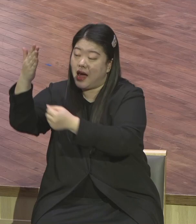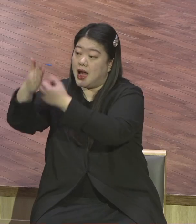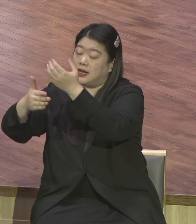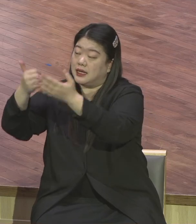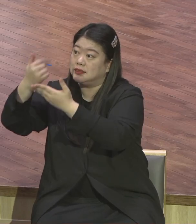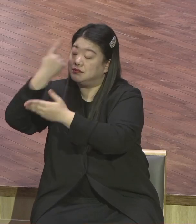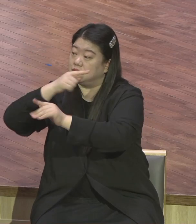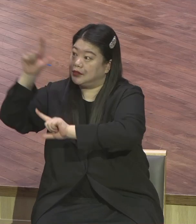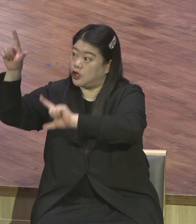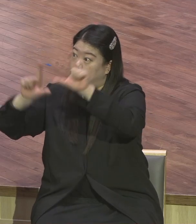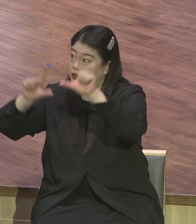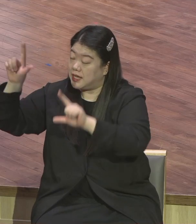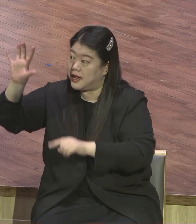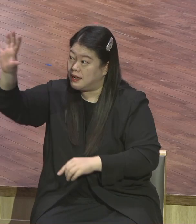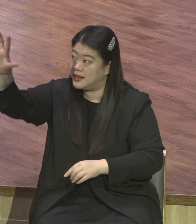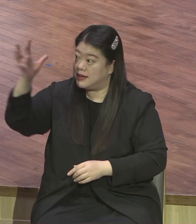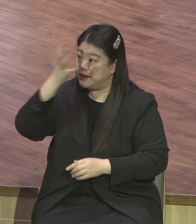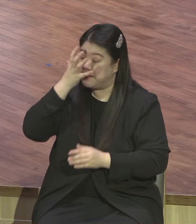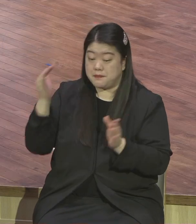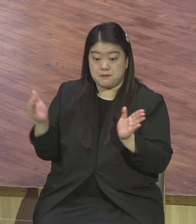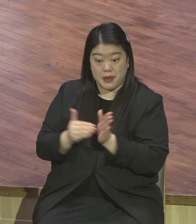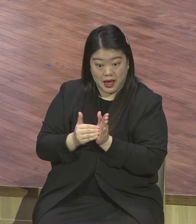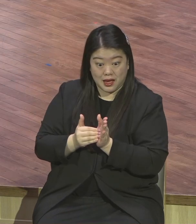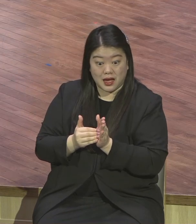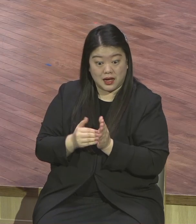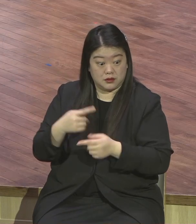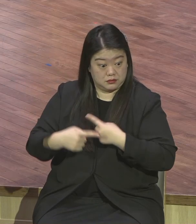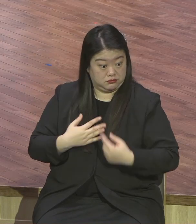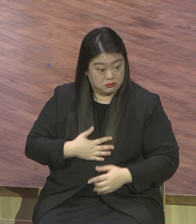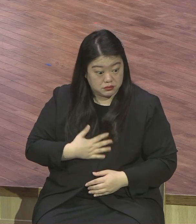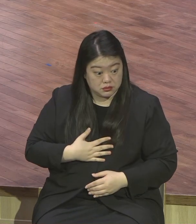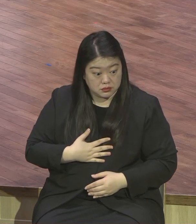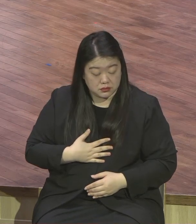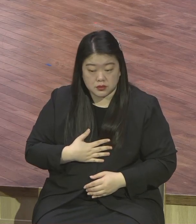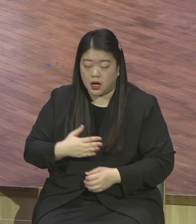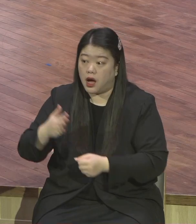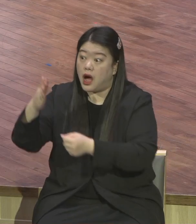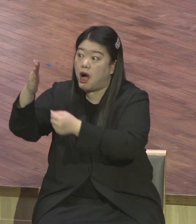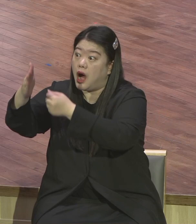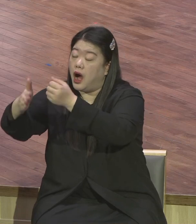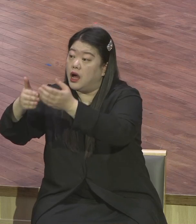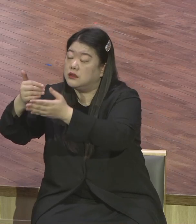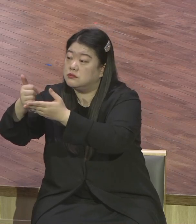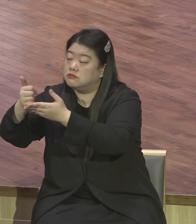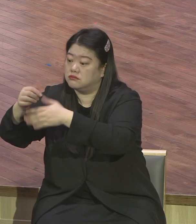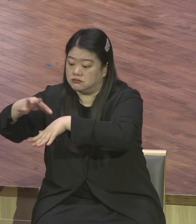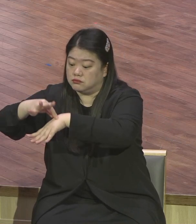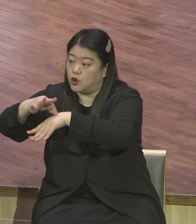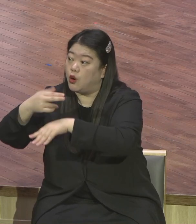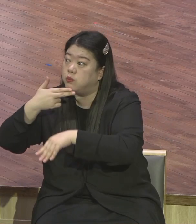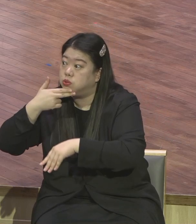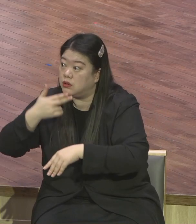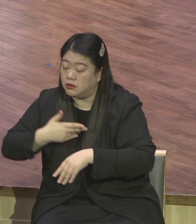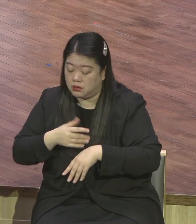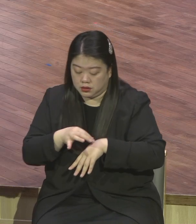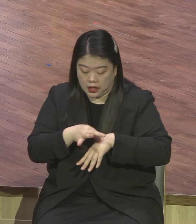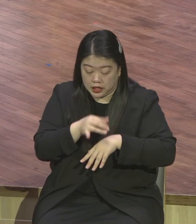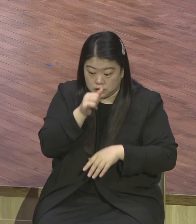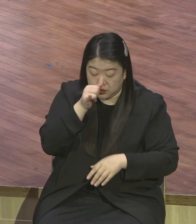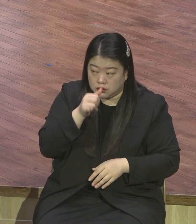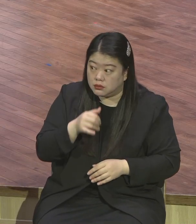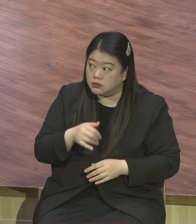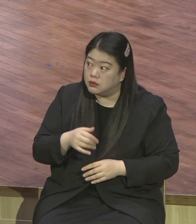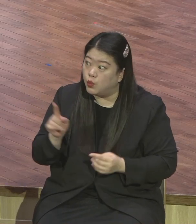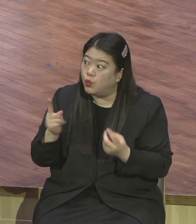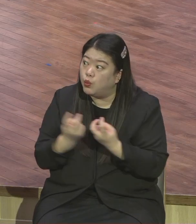영이시다. 하나님은 영이시니 그래서 영적 존재예요. 우리 육체를 가지고 있지만은 우리는 사실은 영적 존재라. 육체는